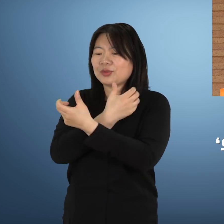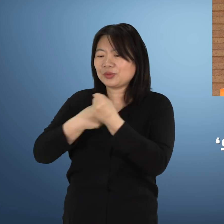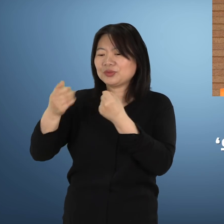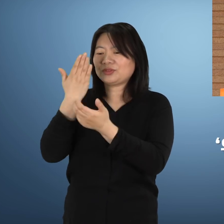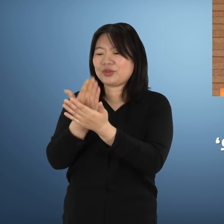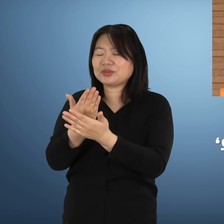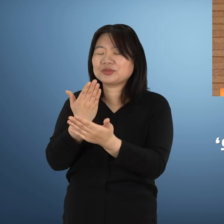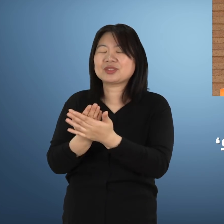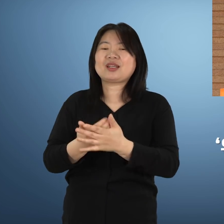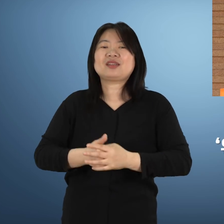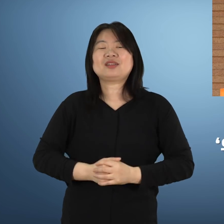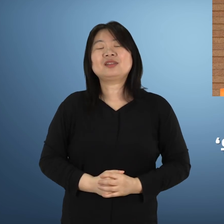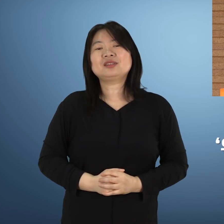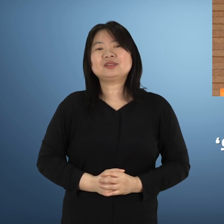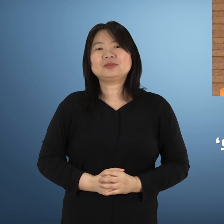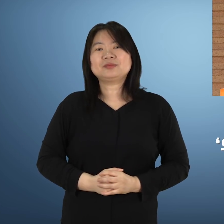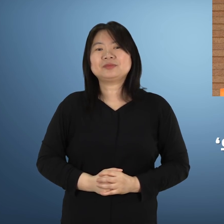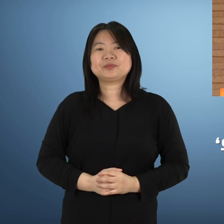용서해 주시옵소서.